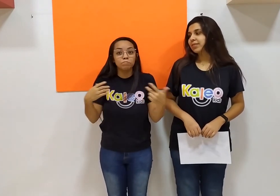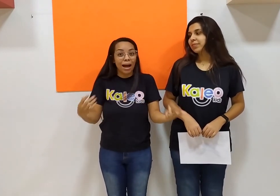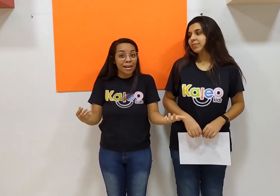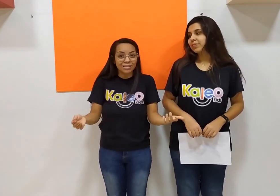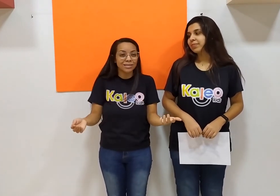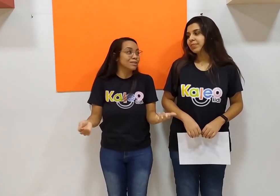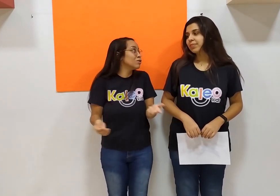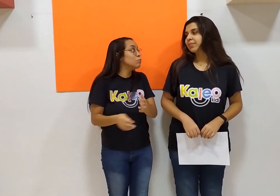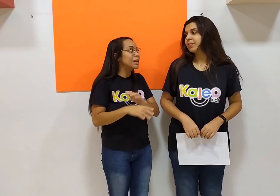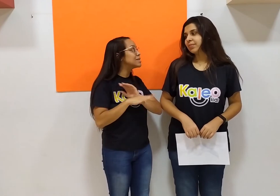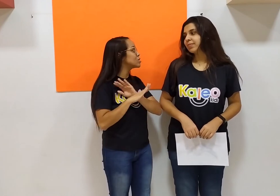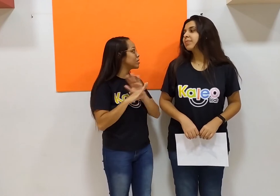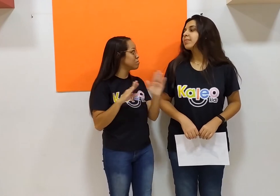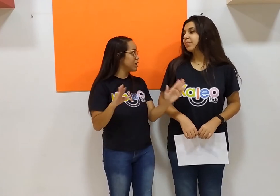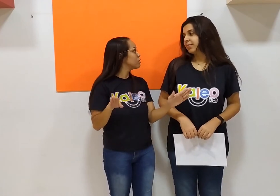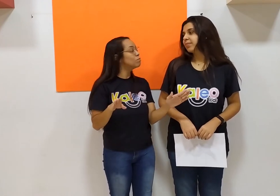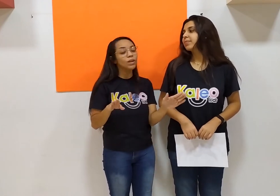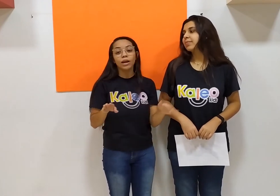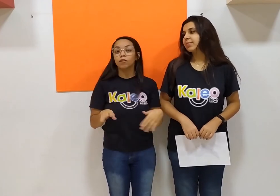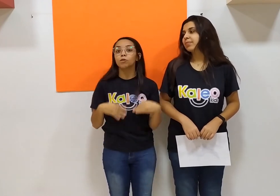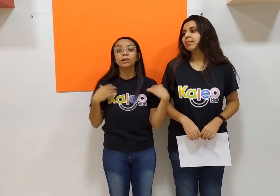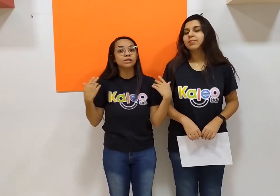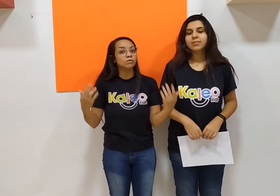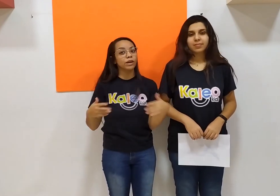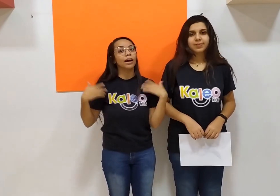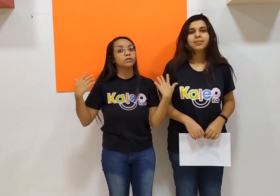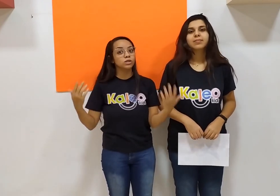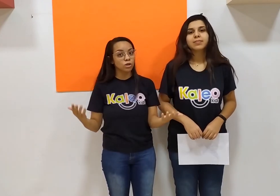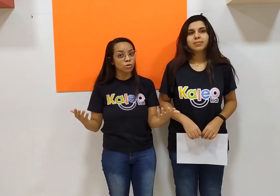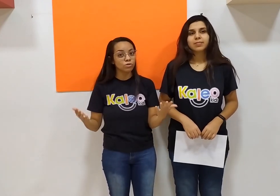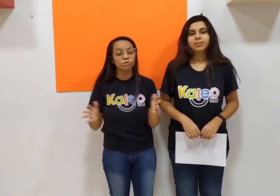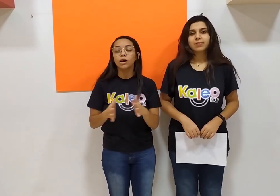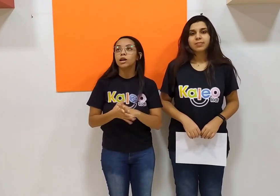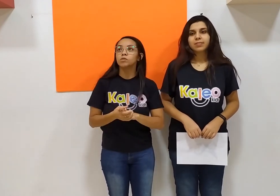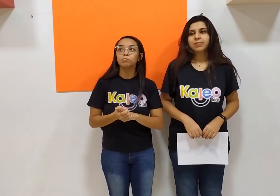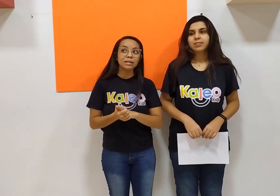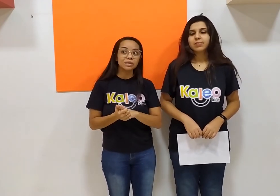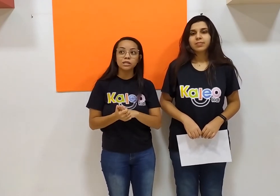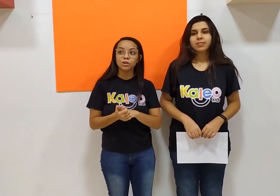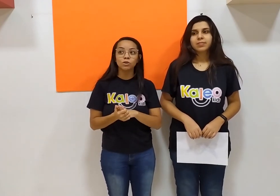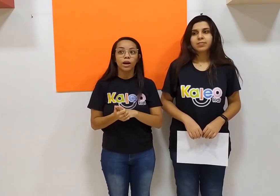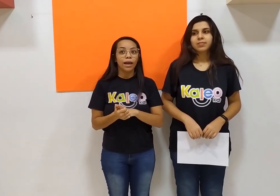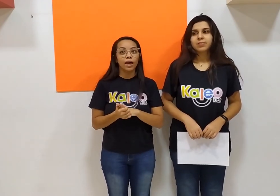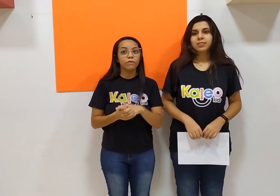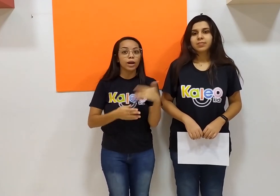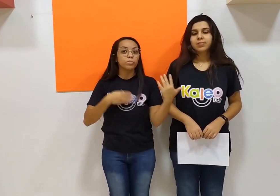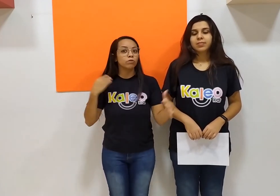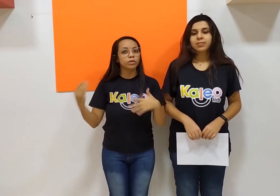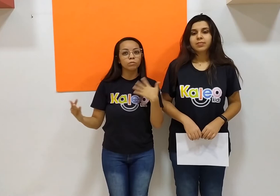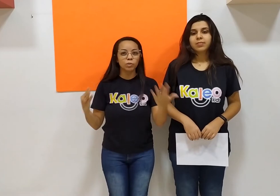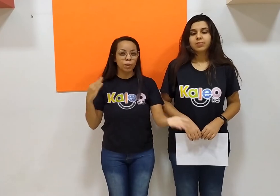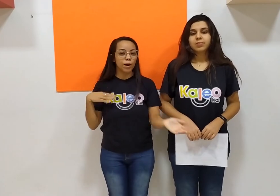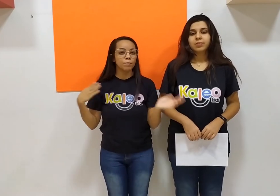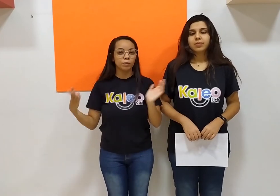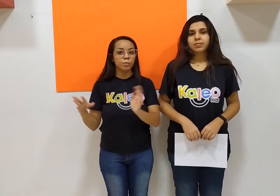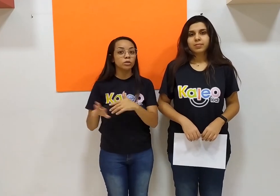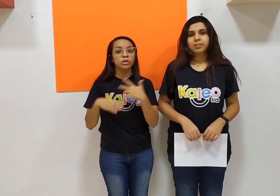paz. Então, não preciso ter medo, eu não preciso ficar ansioso, eu não preciso ficar perguntando para o papai e para a mamãe toda